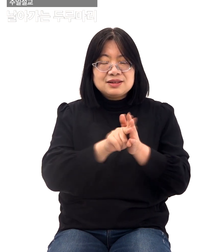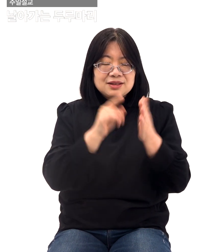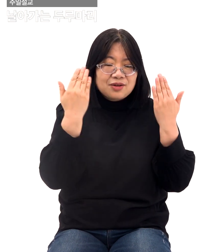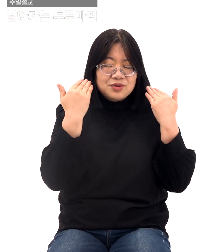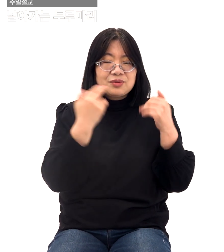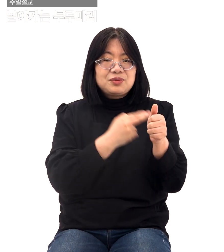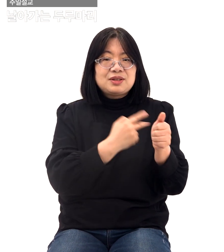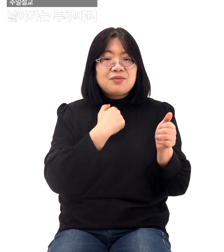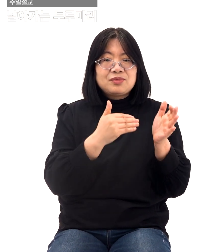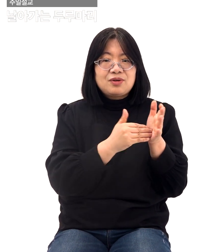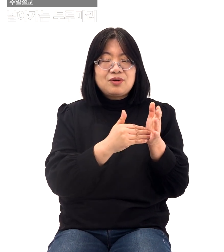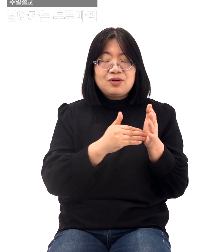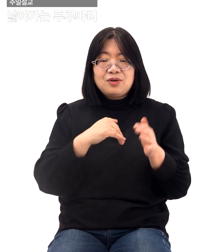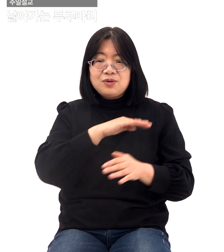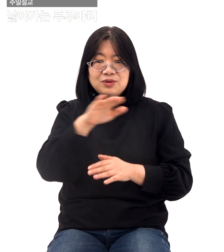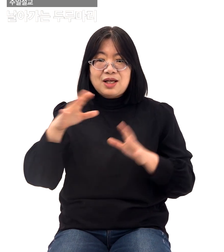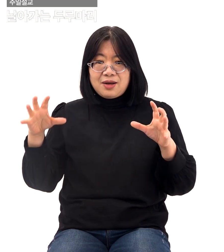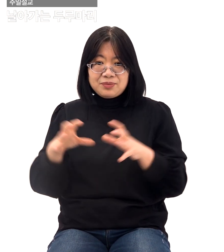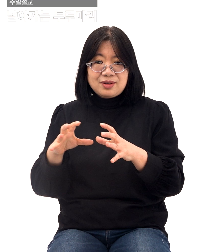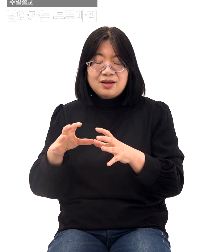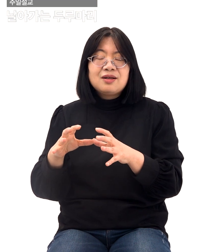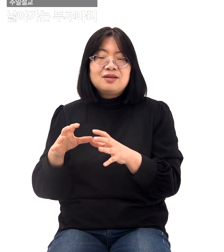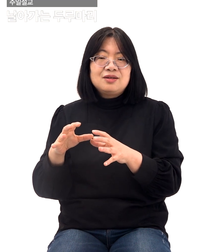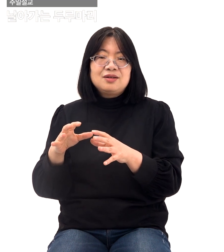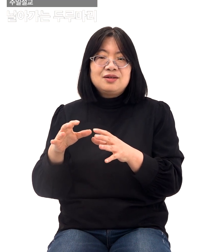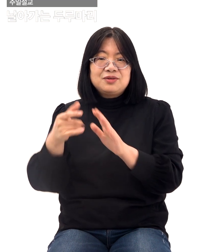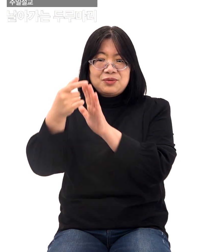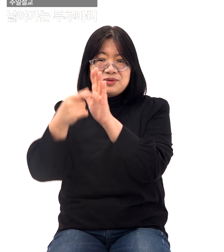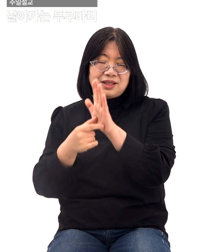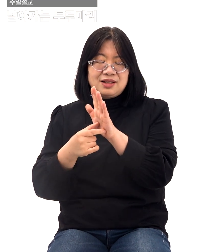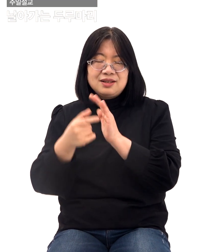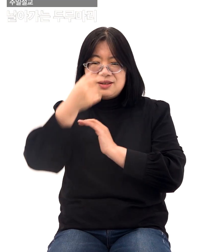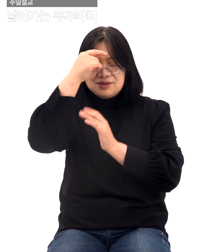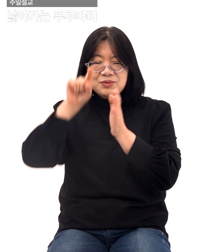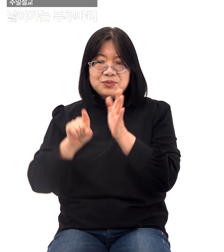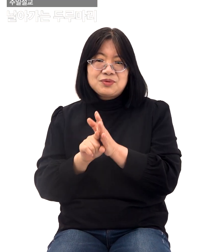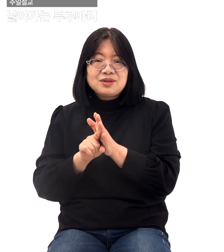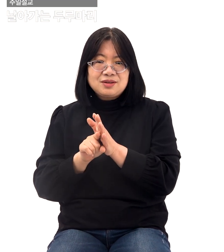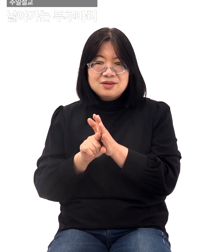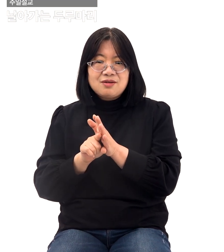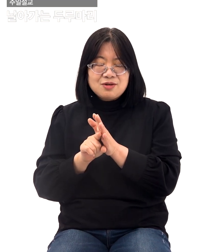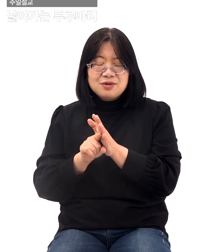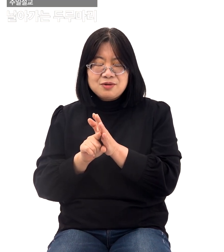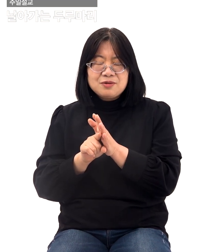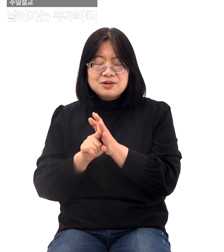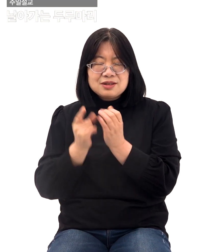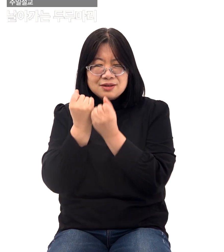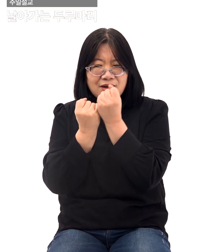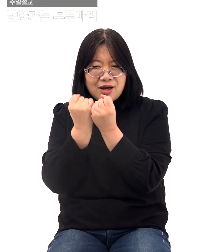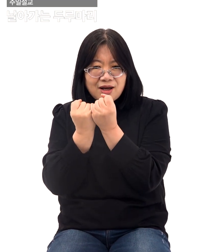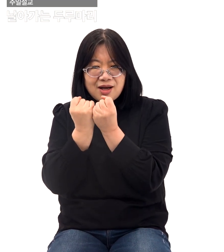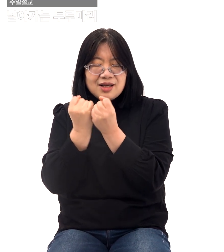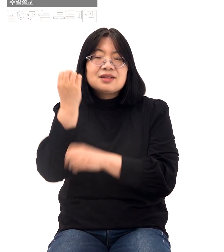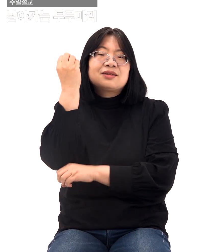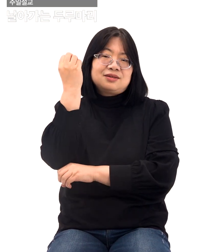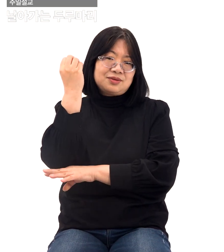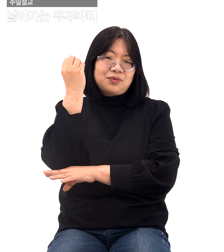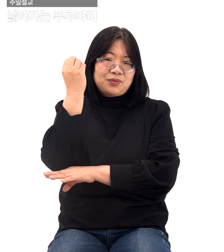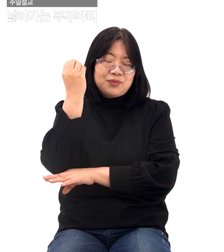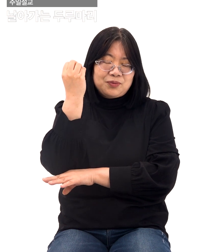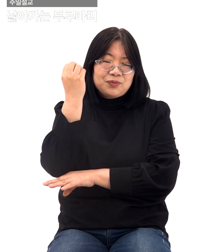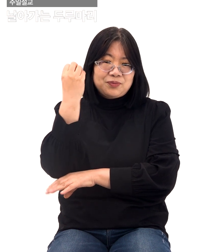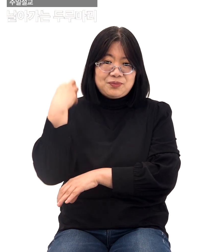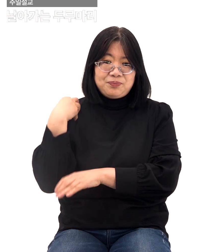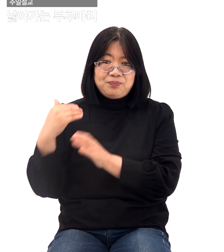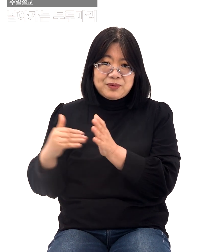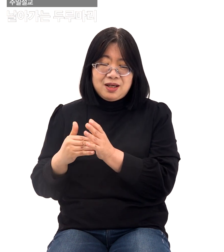우리 합동교단의 기독교 변증에 아주 중요한 초석을 놓은 분인데, 그분이 이런 얘기를 해요.